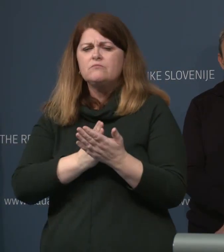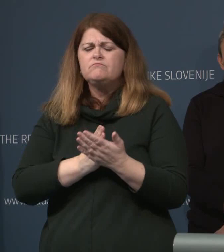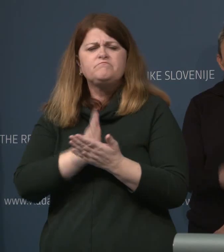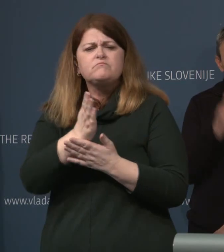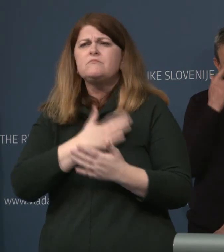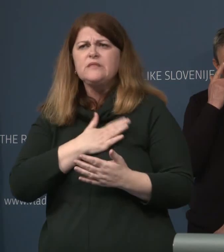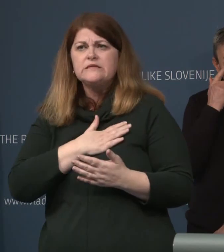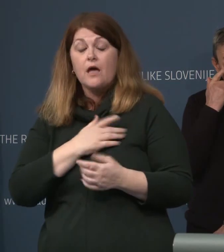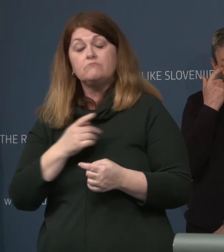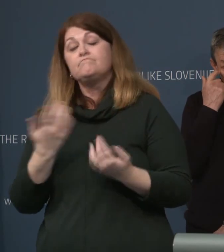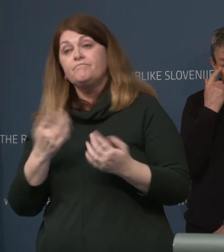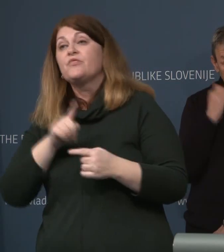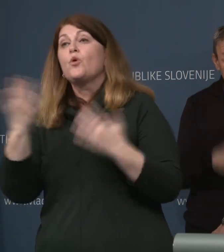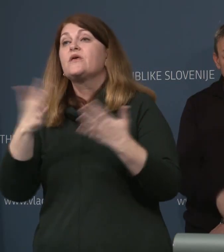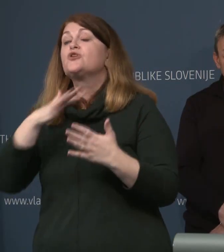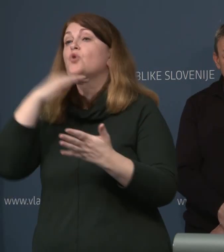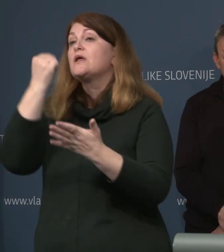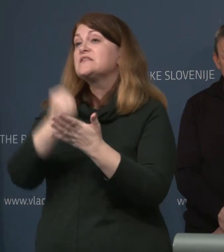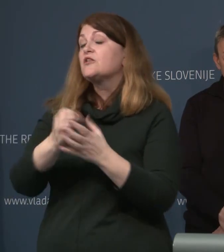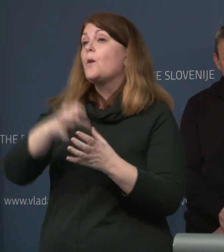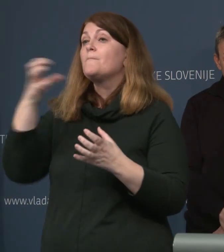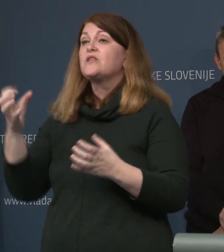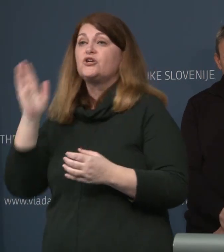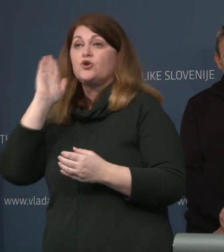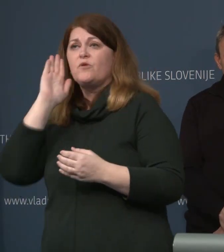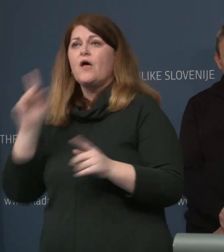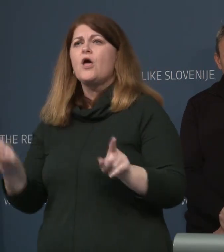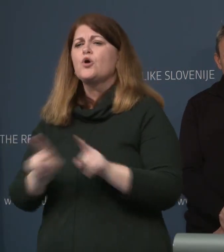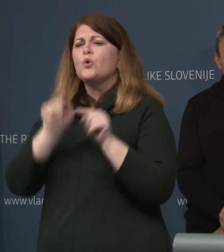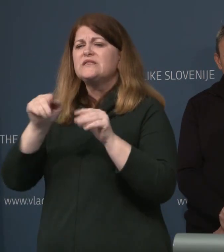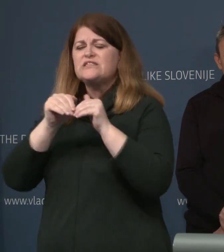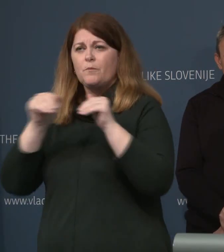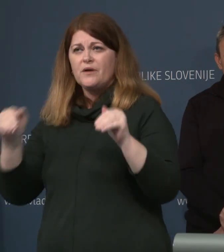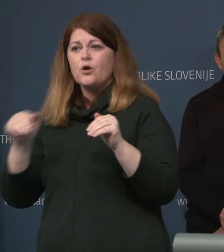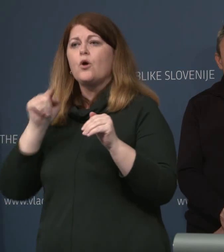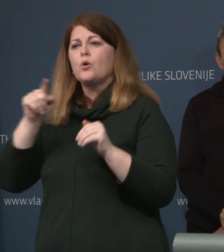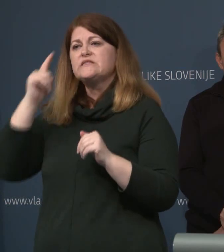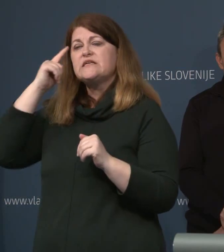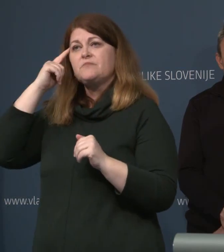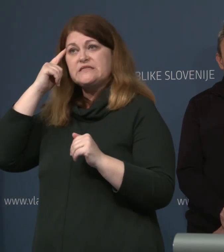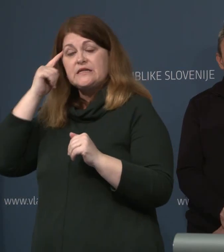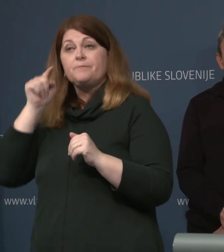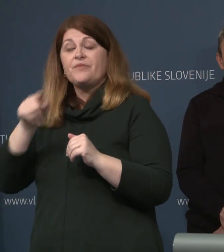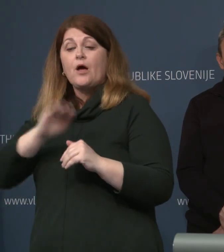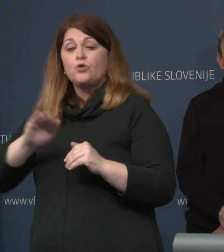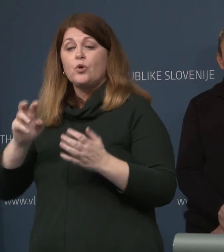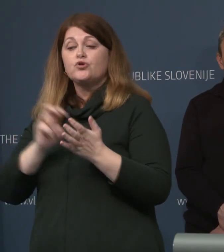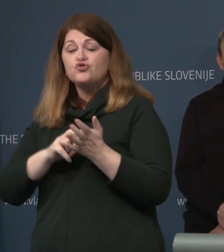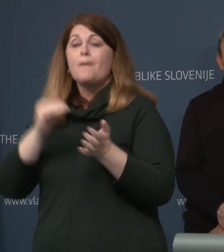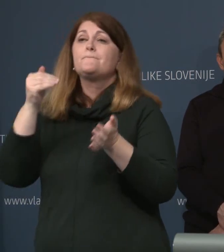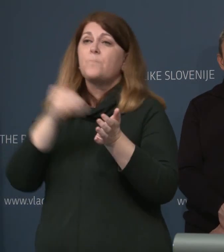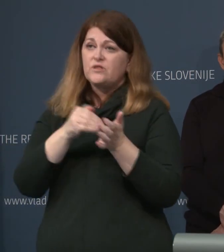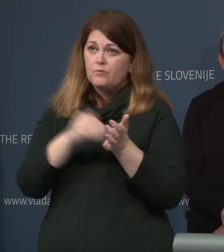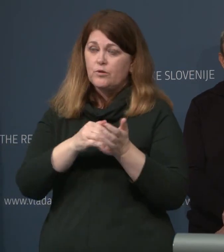tega, do kje šole zagotavljajo podaljšano bivanje, torej kot tisto mejo, ko se smatra, da pač otrok še